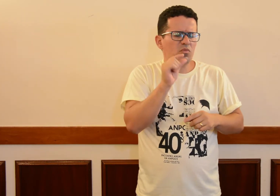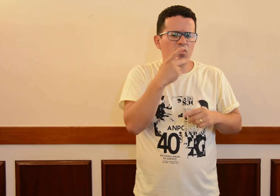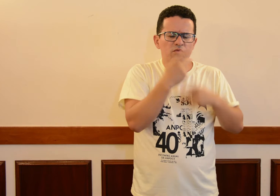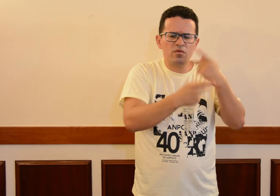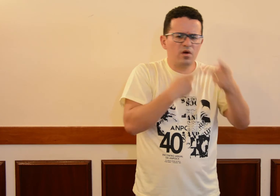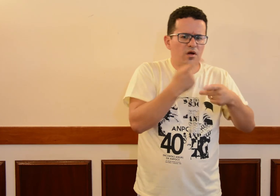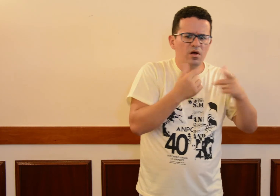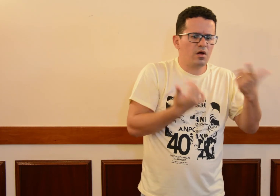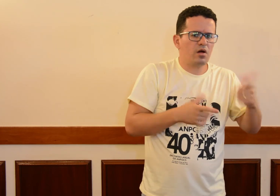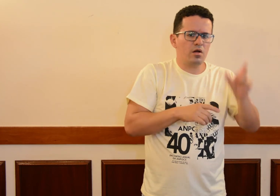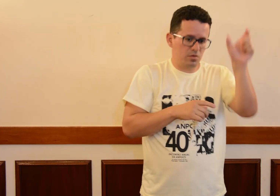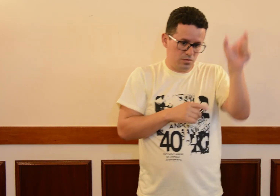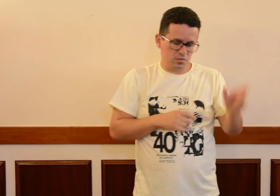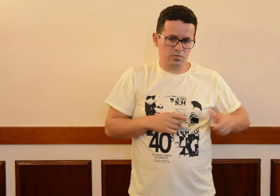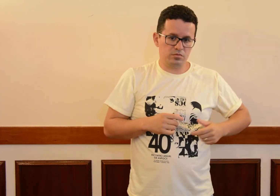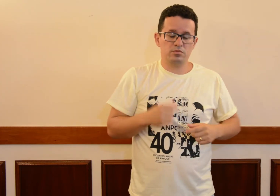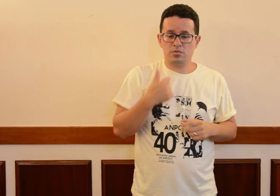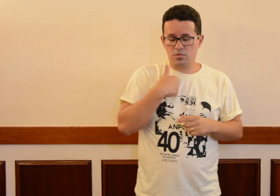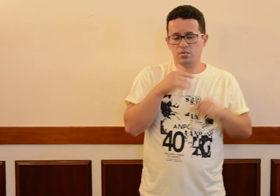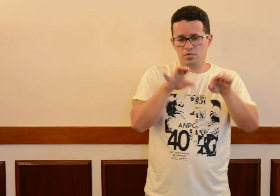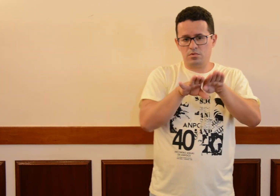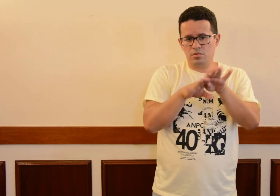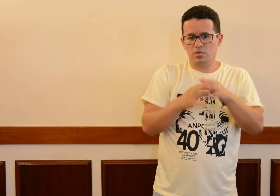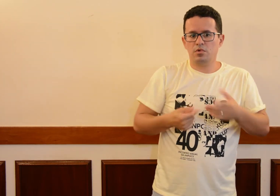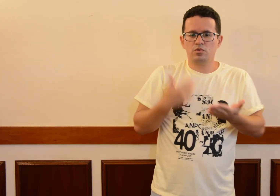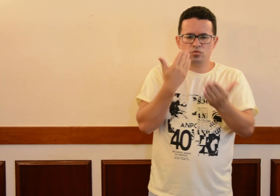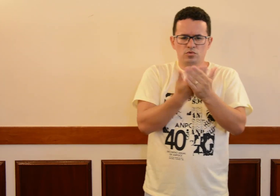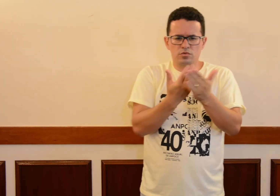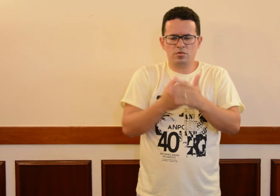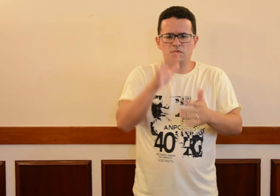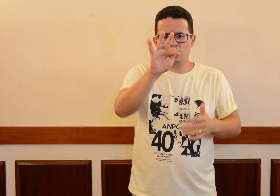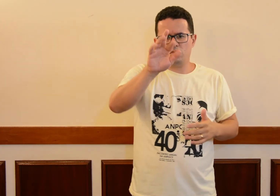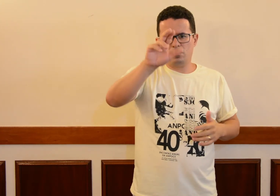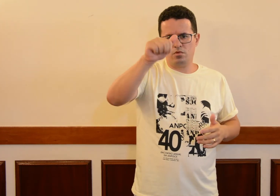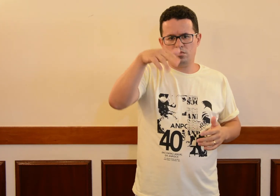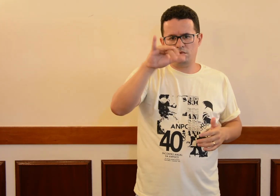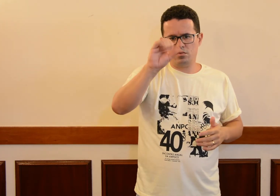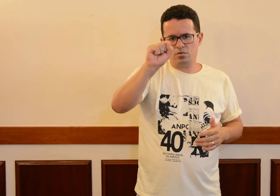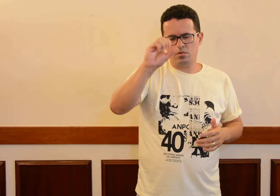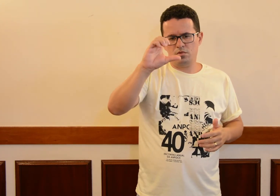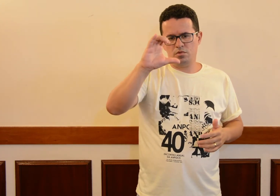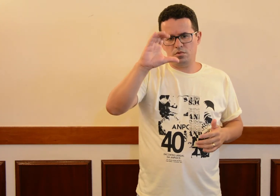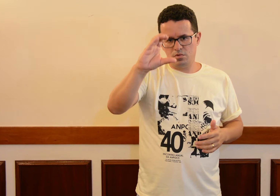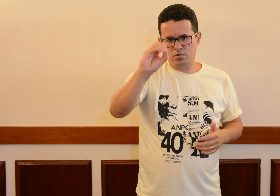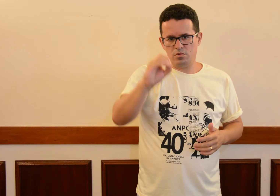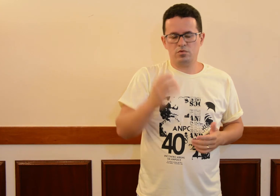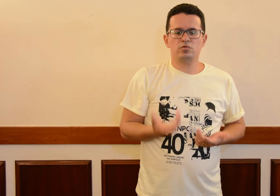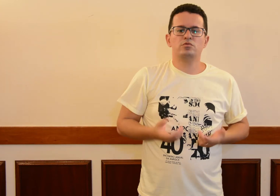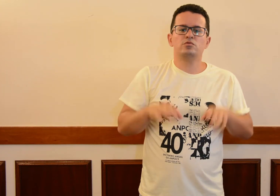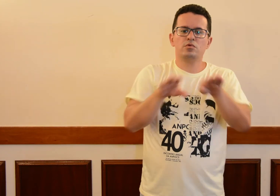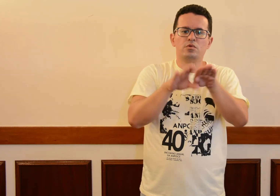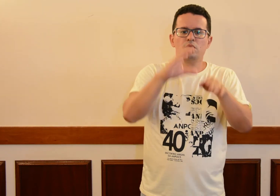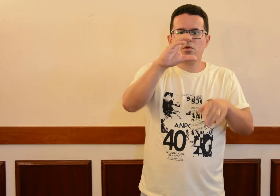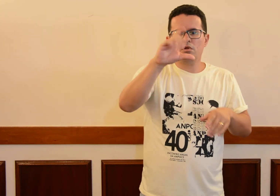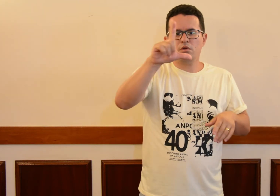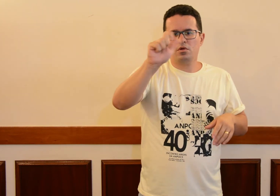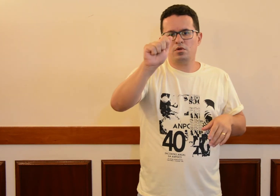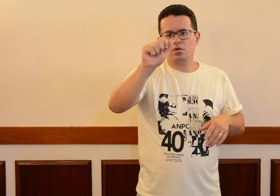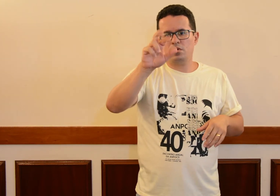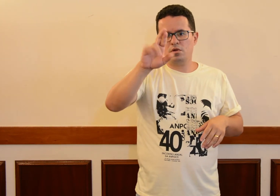Eu estou me referindo aqui principalmente aos estudos de Francisco Ortega e Clarice Rios sobre o movimento da neurodiversidade